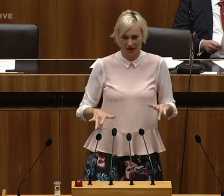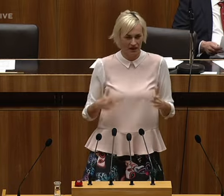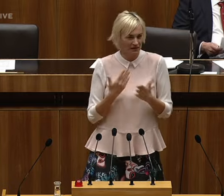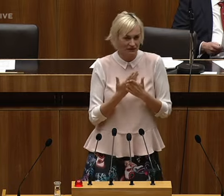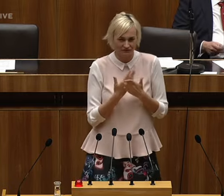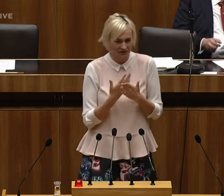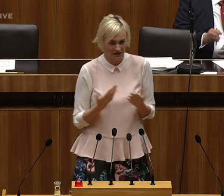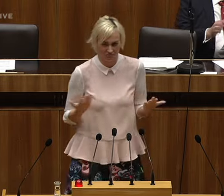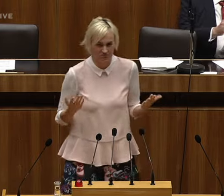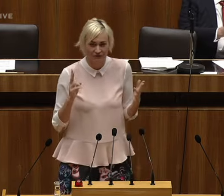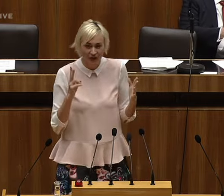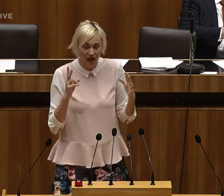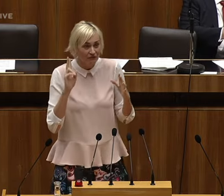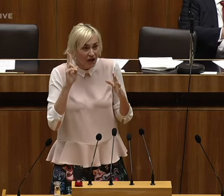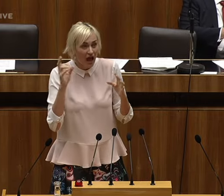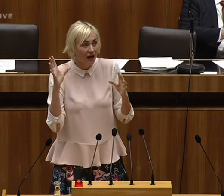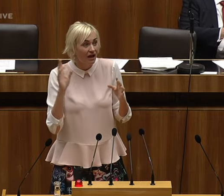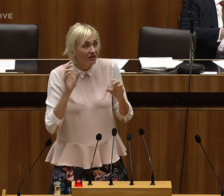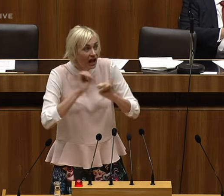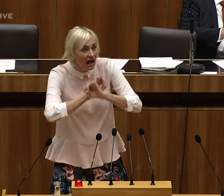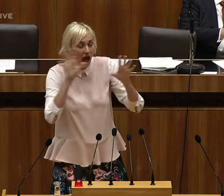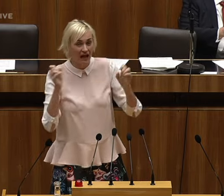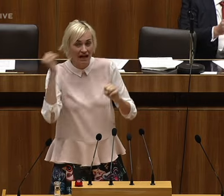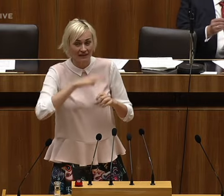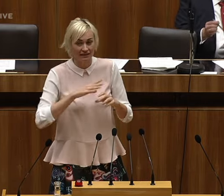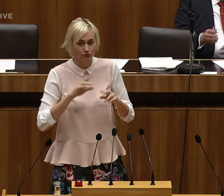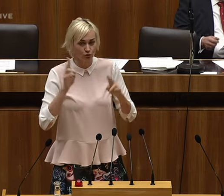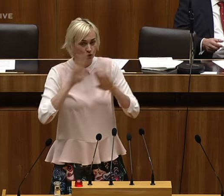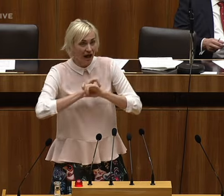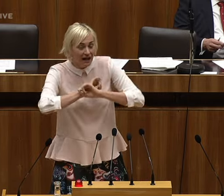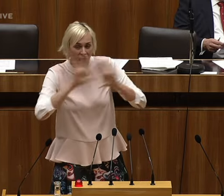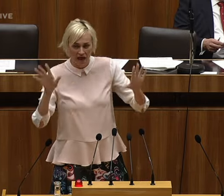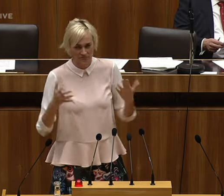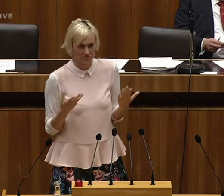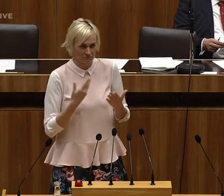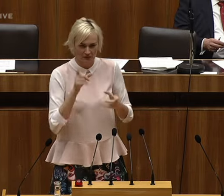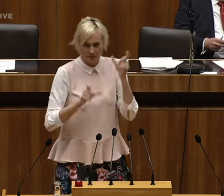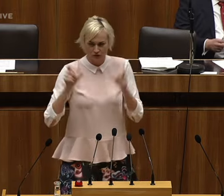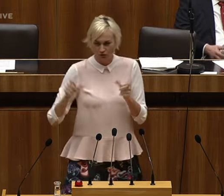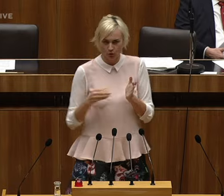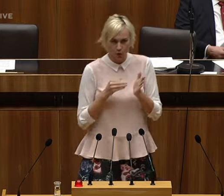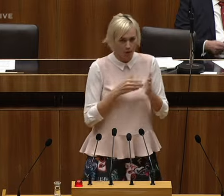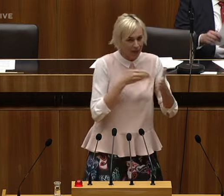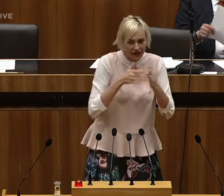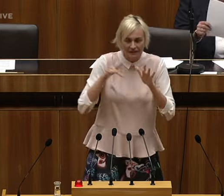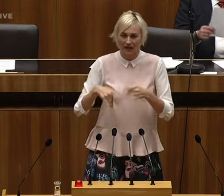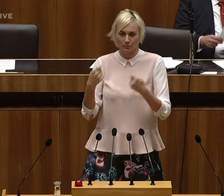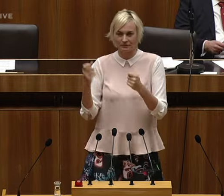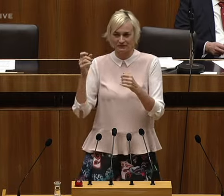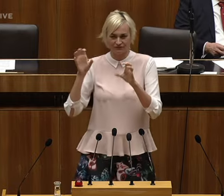nicht transparent. Sie sind nicht transparent. Das heißt, es wird kein Licht ins Dunkel gewährt.